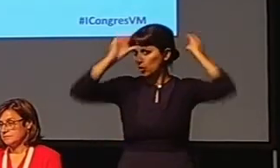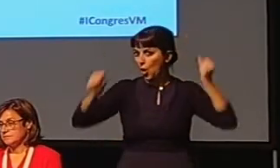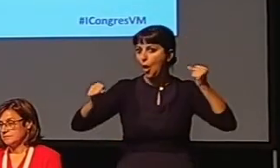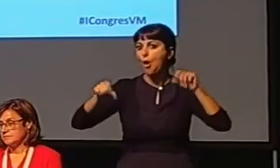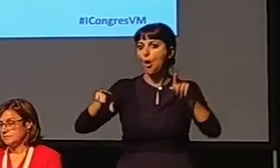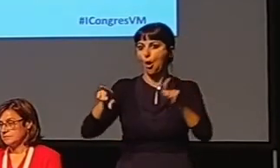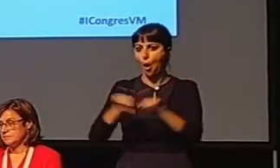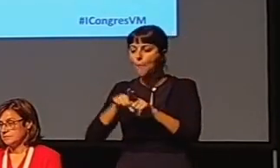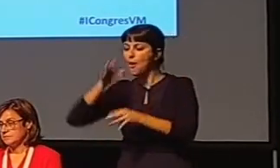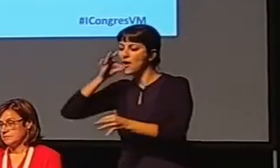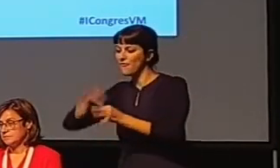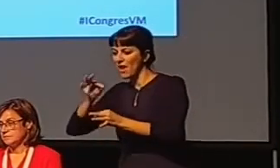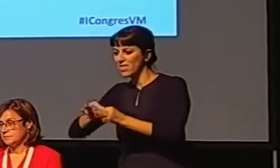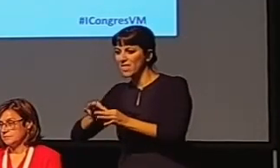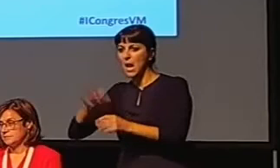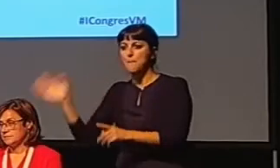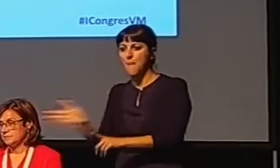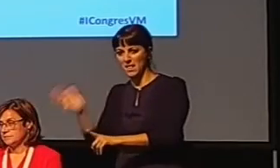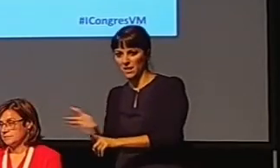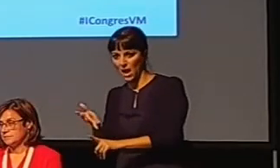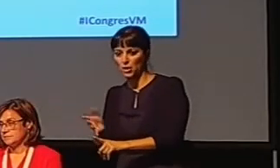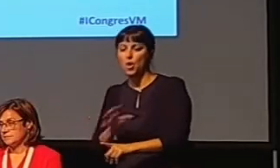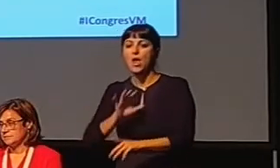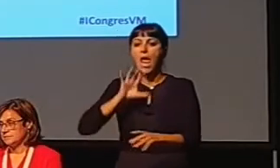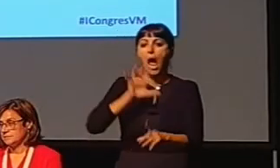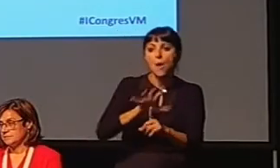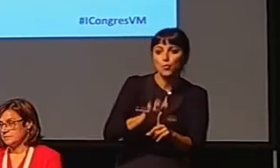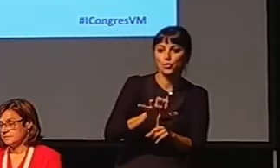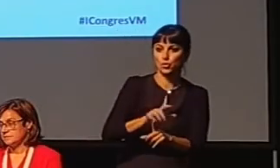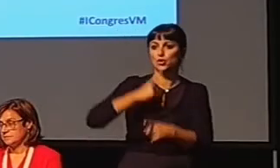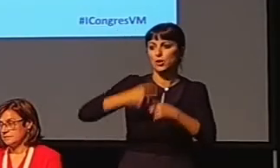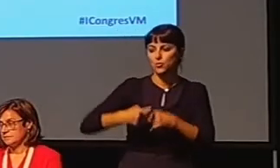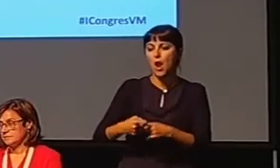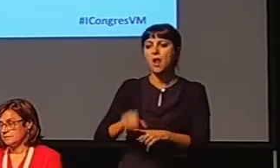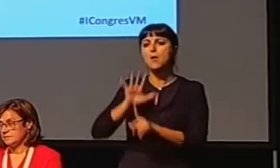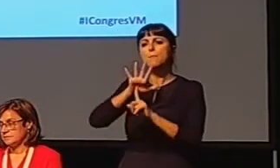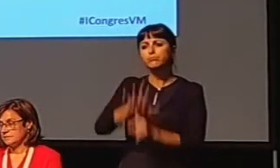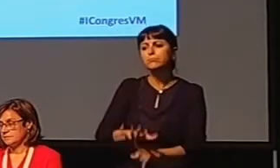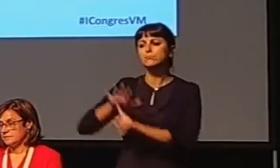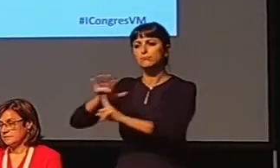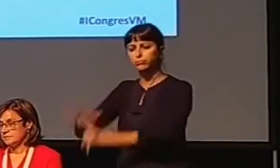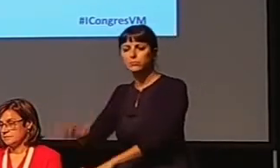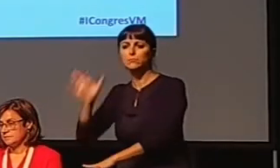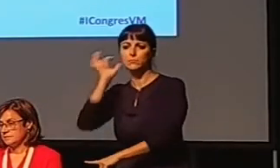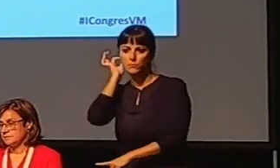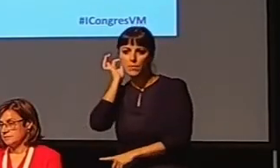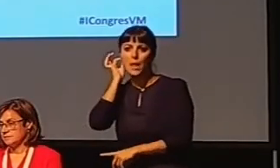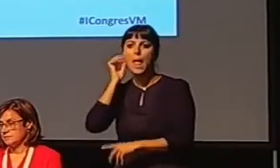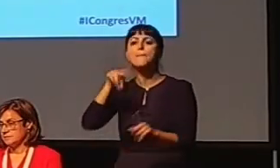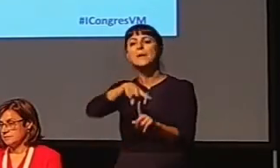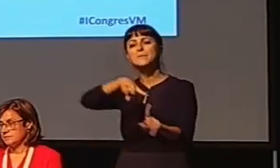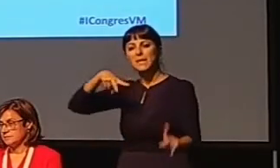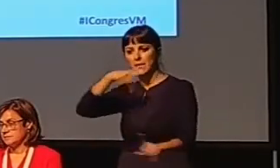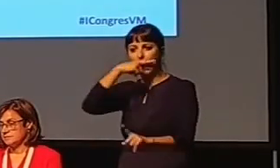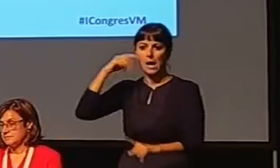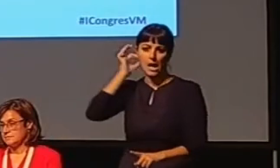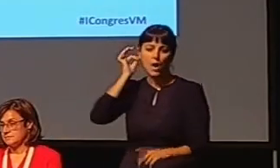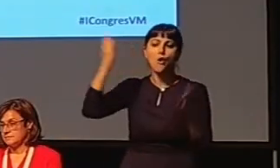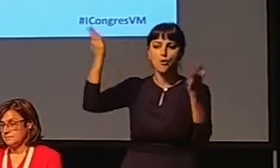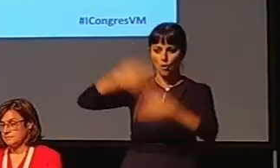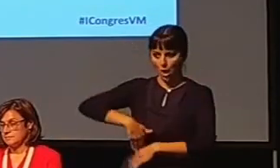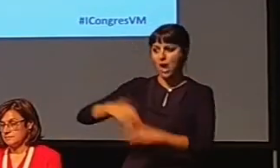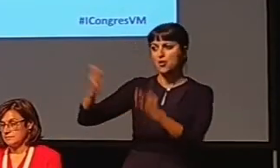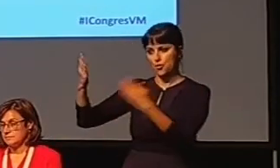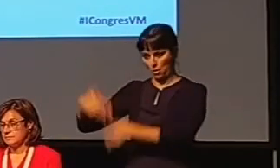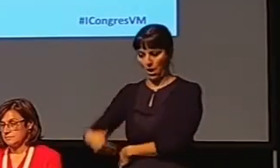i abusos sexuals que vulnera els drets de les menors, que no té perspectiva de gènere. El teniu